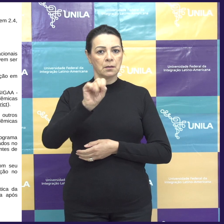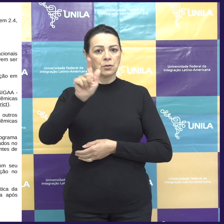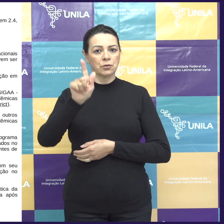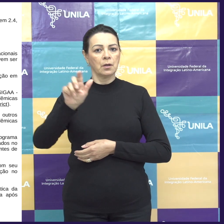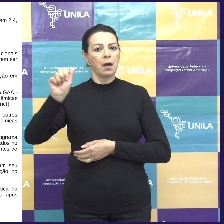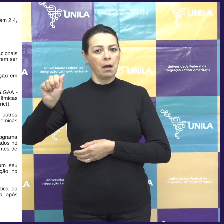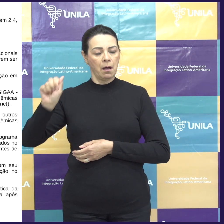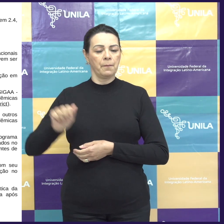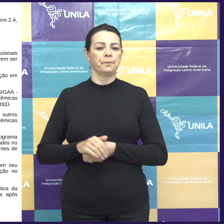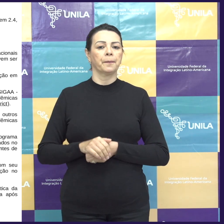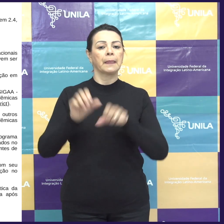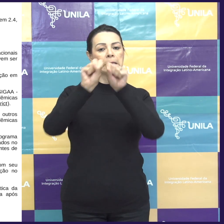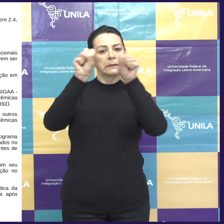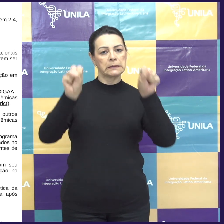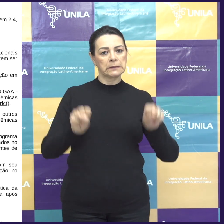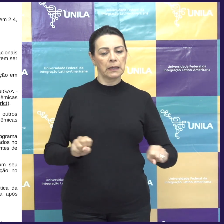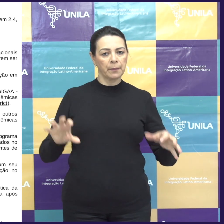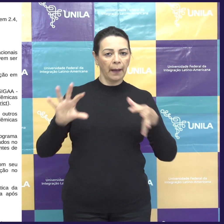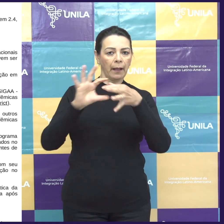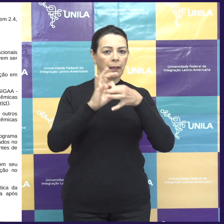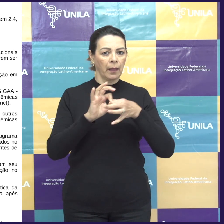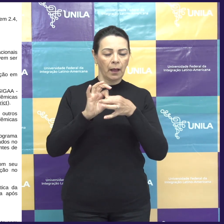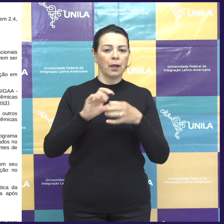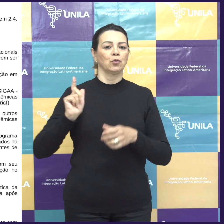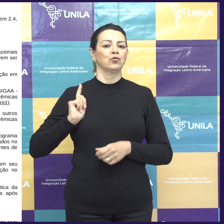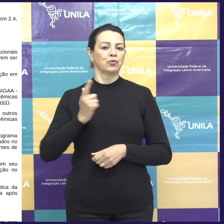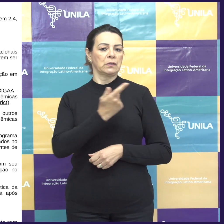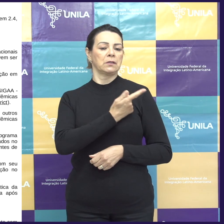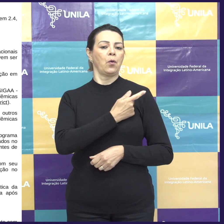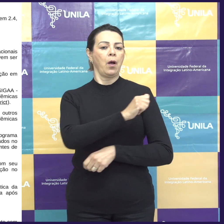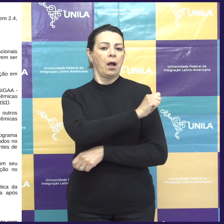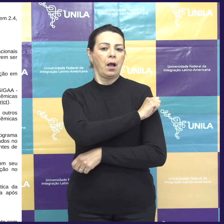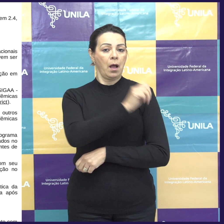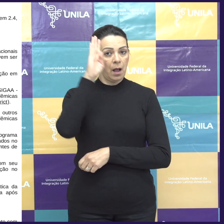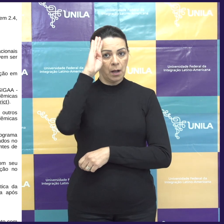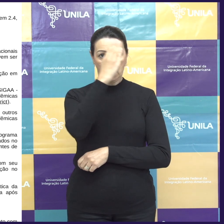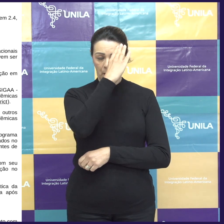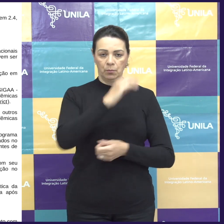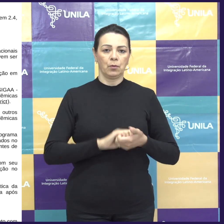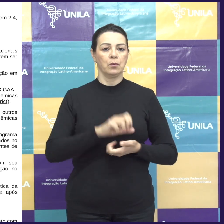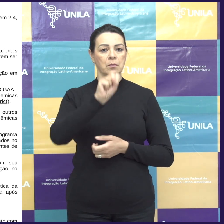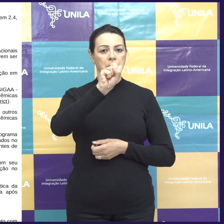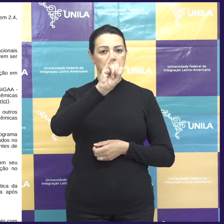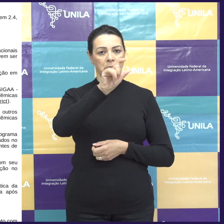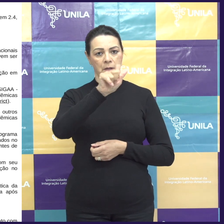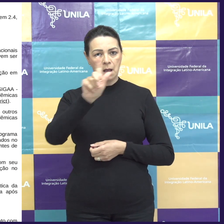SIGAA, Sistema Integrado de Gestão de Atividades Acadêmicas,